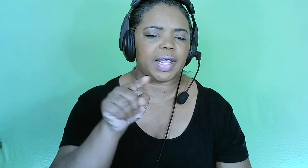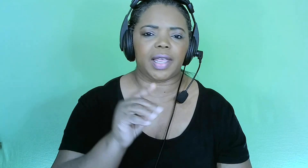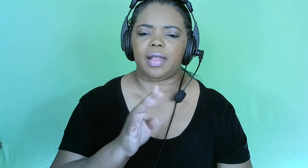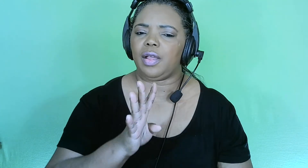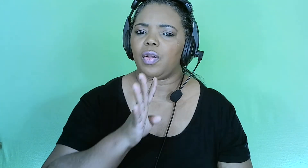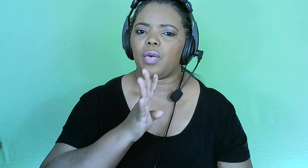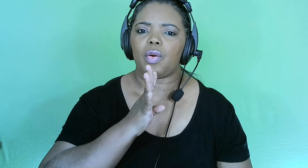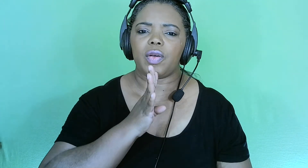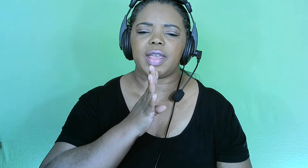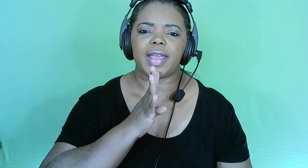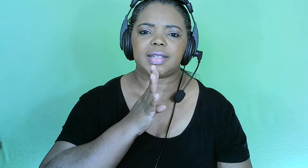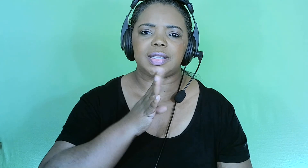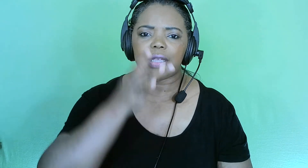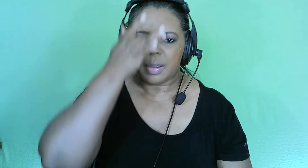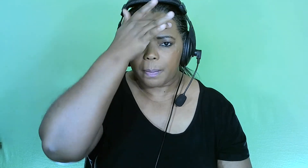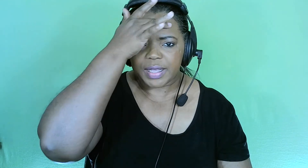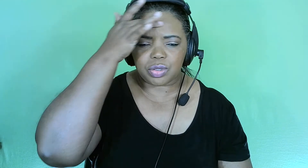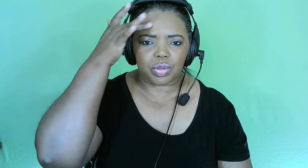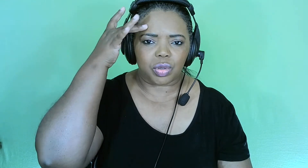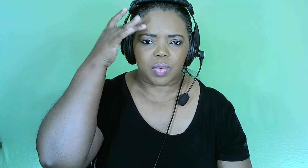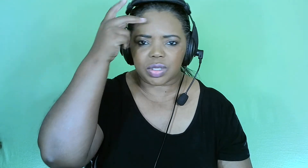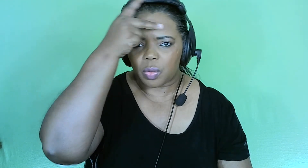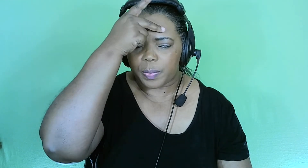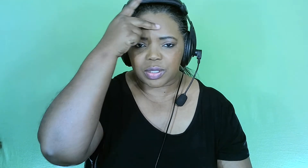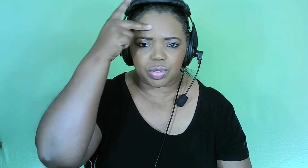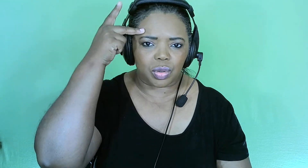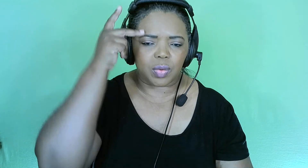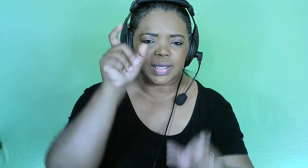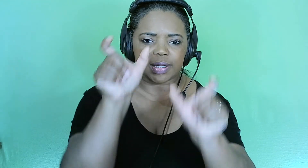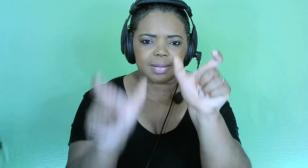Você conhece pessoas ou pessoas